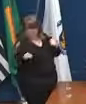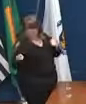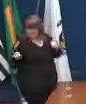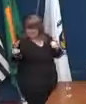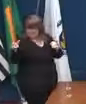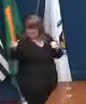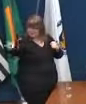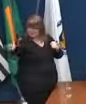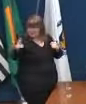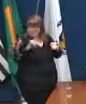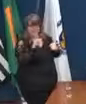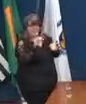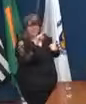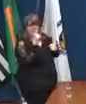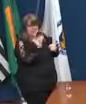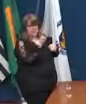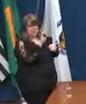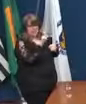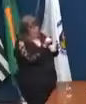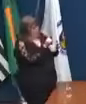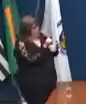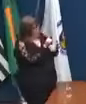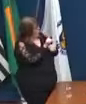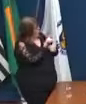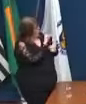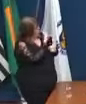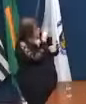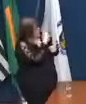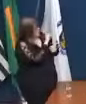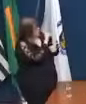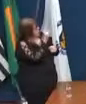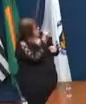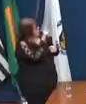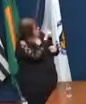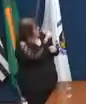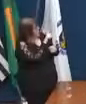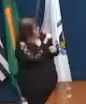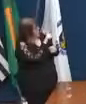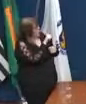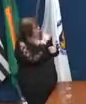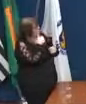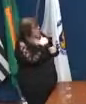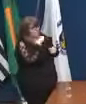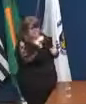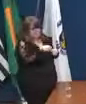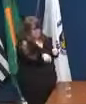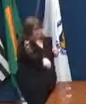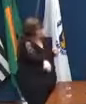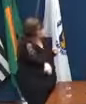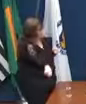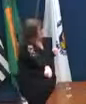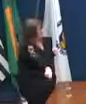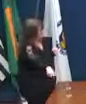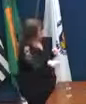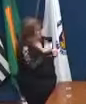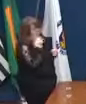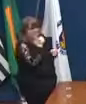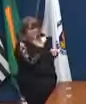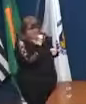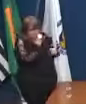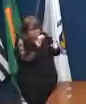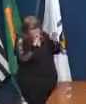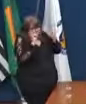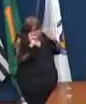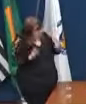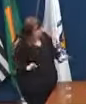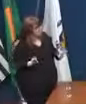mencionou, Isabel, como a nossa amiga Isabel mencionou, com toda e absoluta